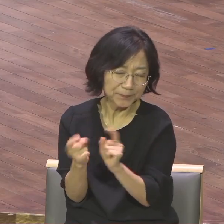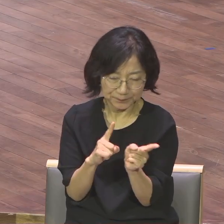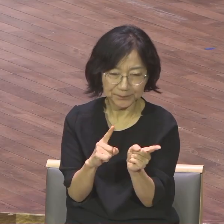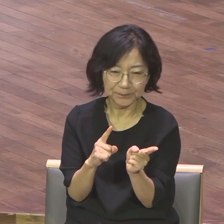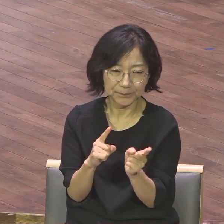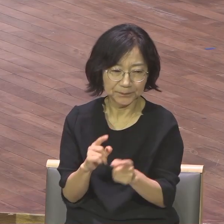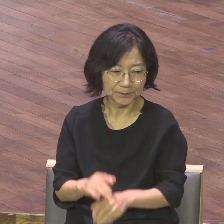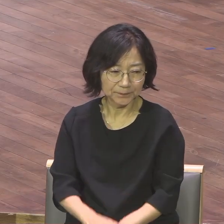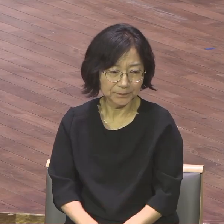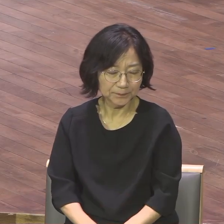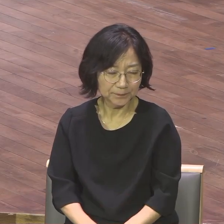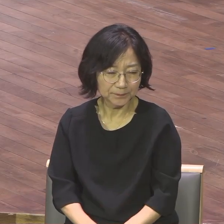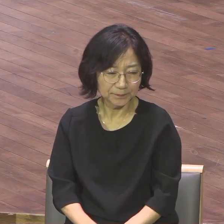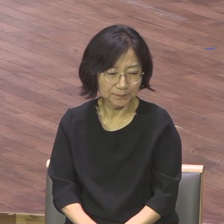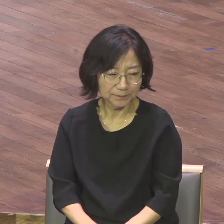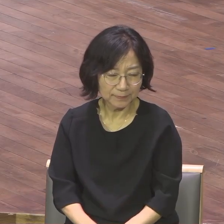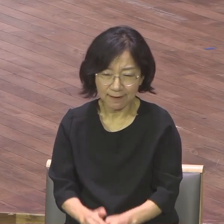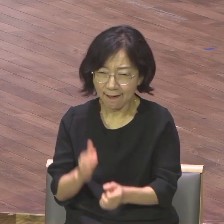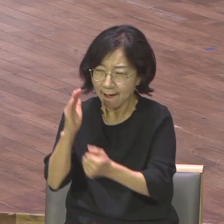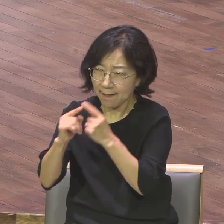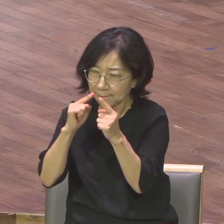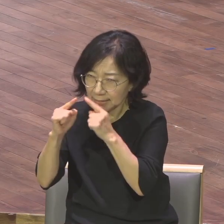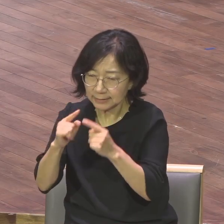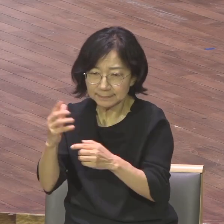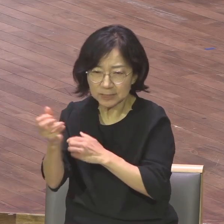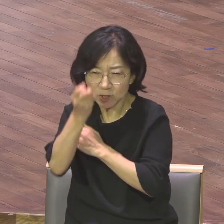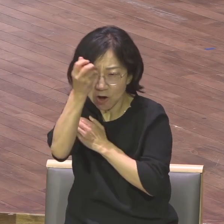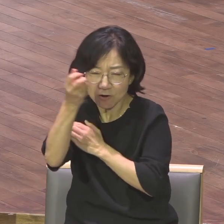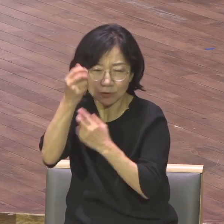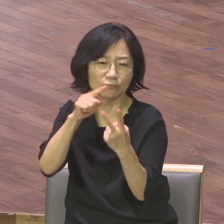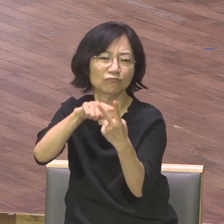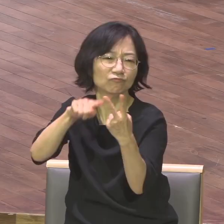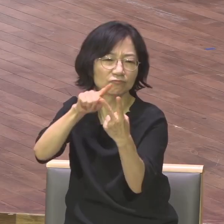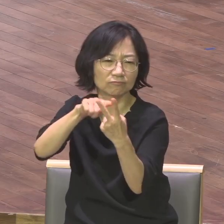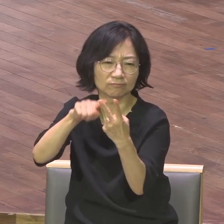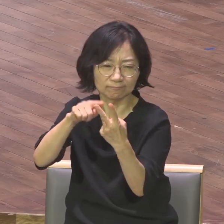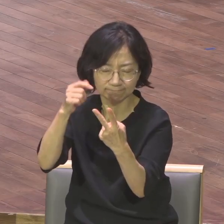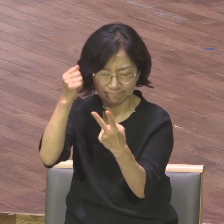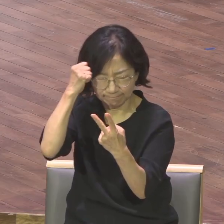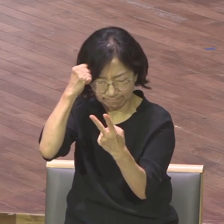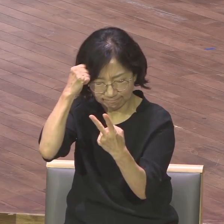것이다. 말씀 그리고 성령.